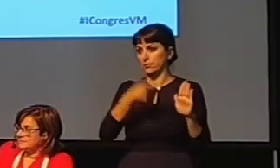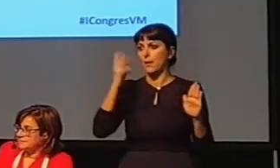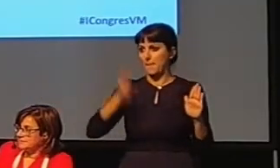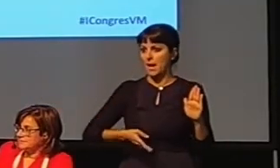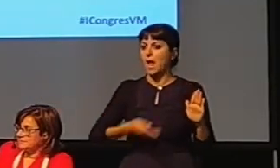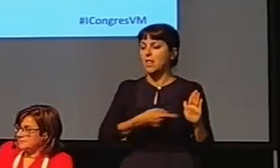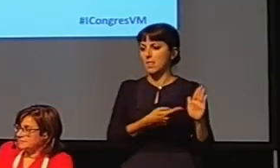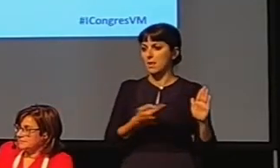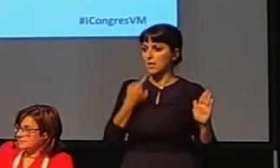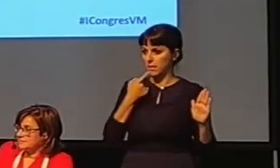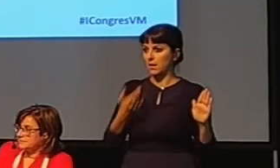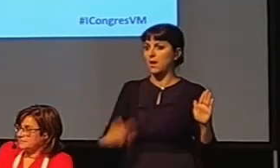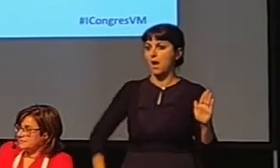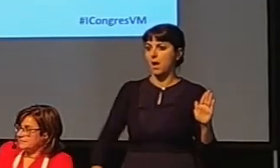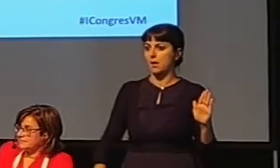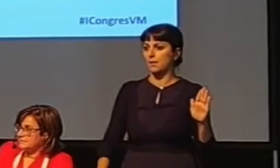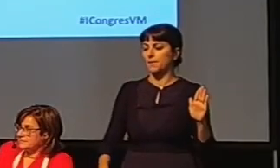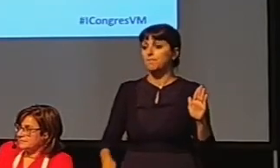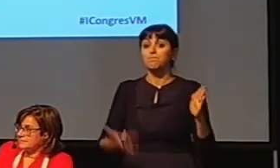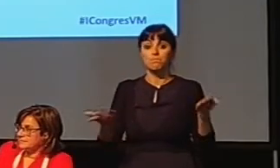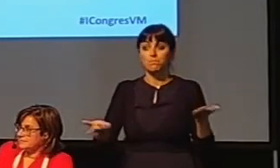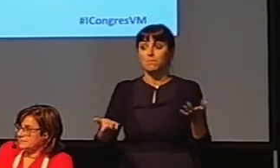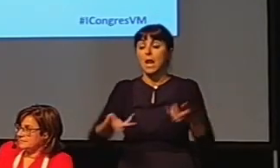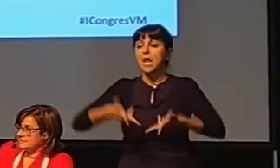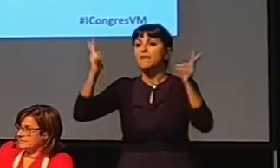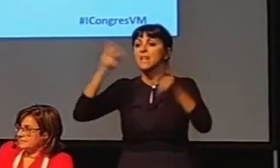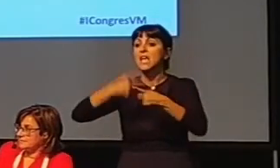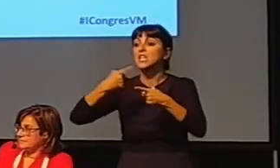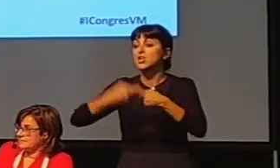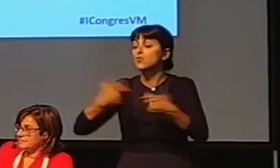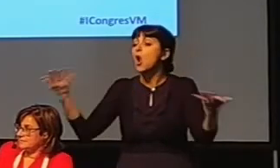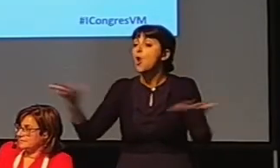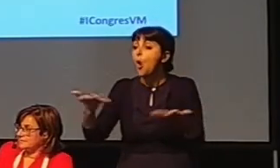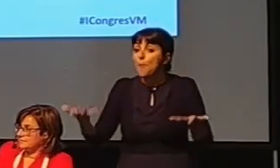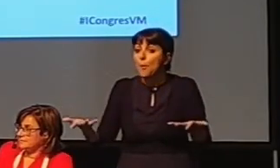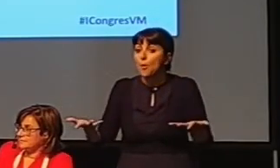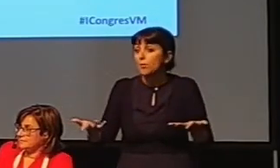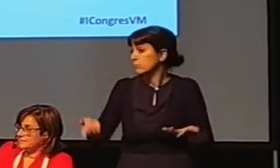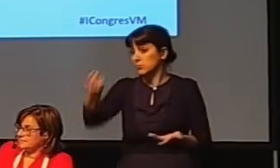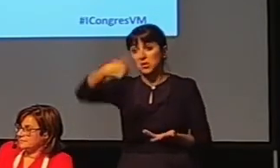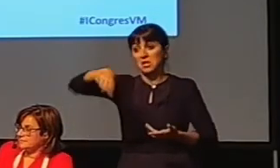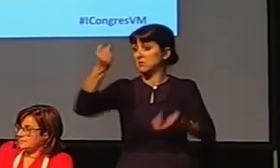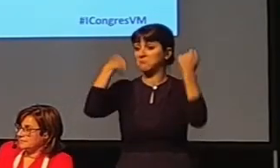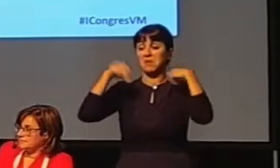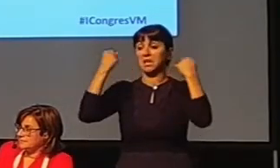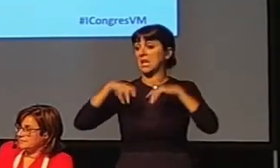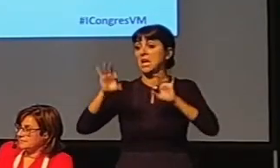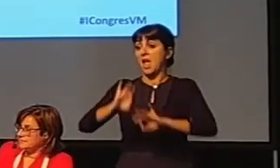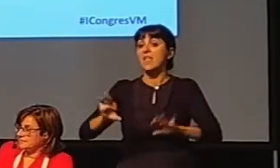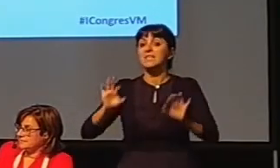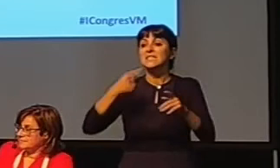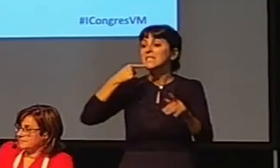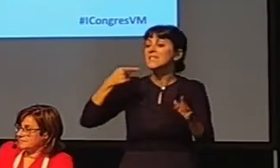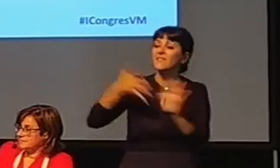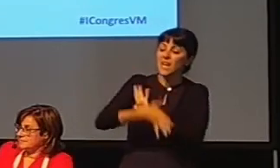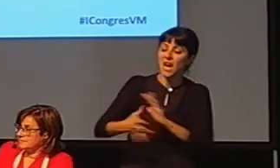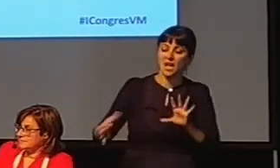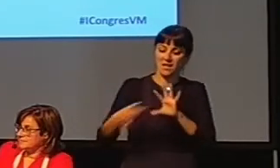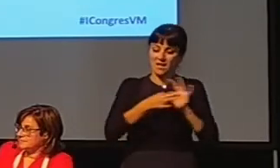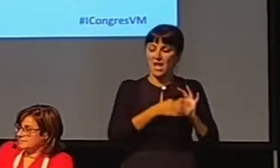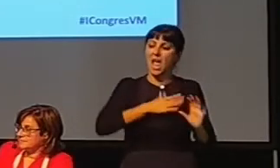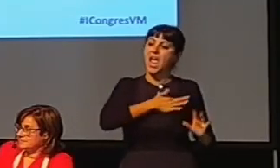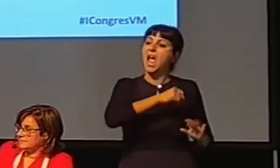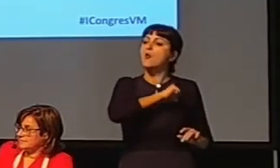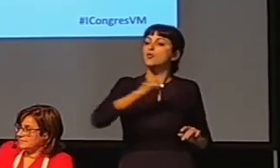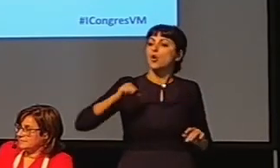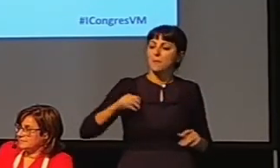Què penseu? Com s'articula la llibertat sexual? Sabeu per què no ho sabeu? Perquè no la practiquem. Perquè té a veure amb l'autonomia i amb la capacitació